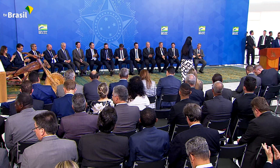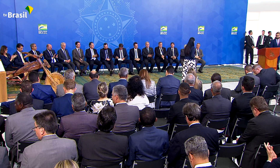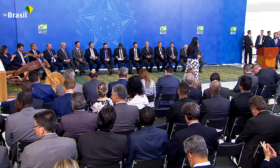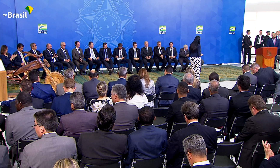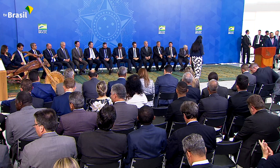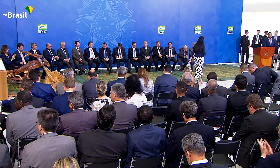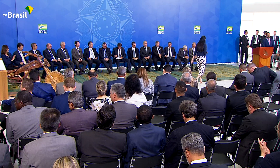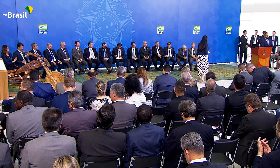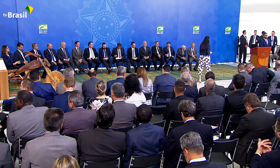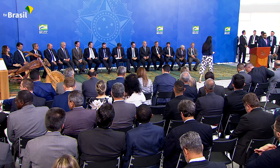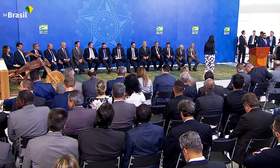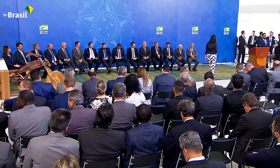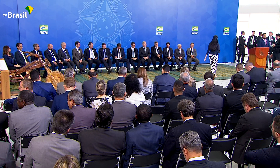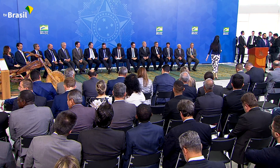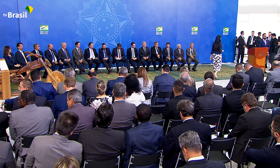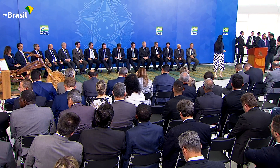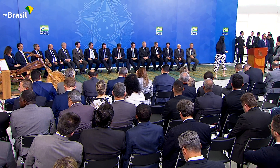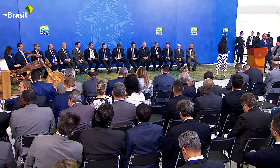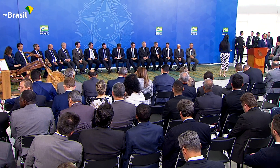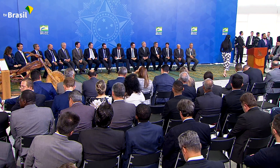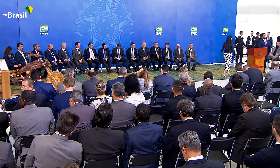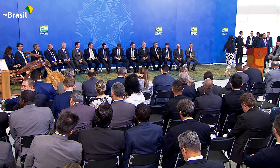E aí